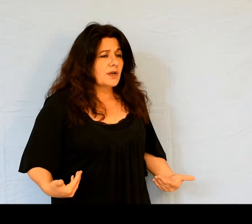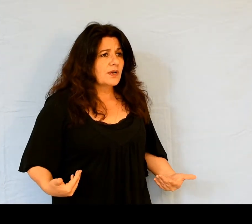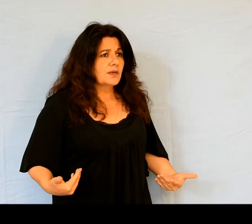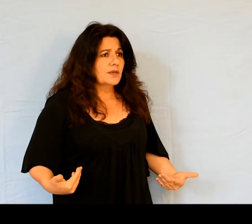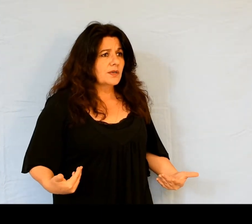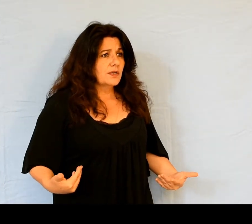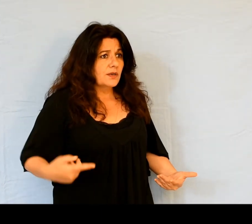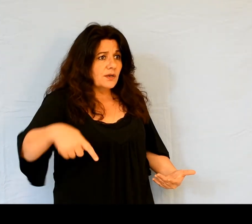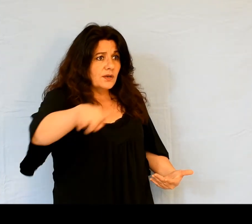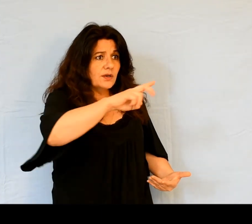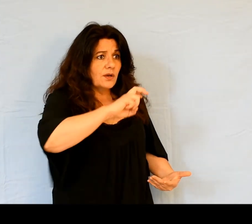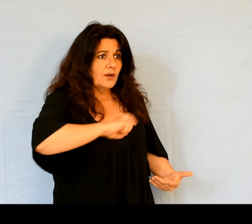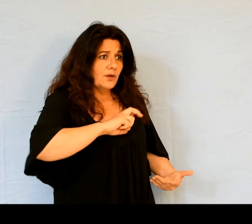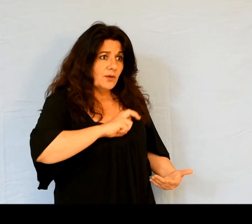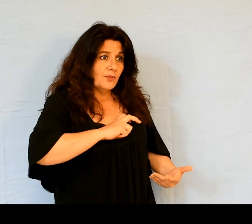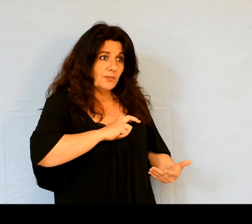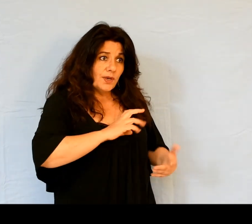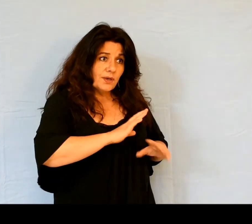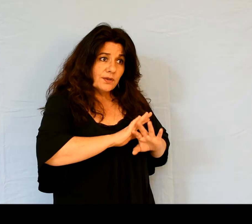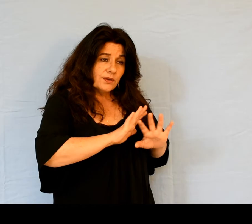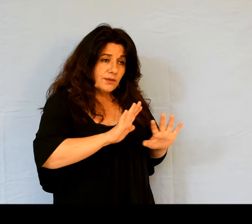N'ayez plus peur. »